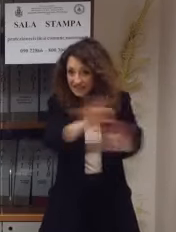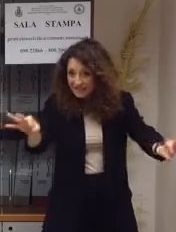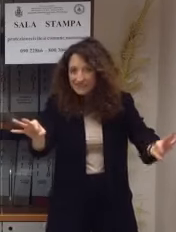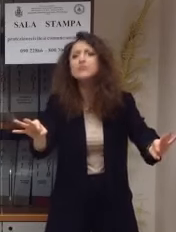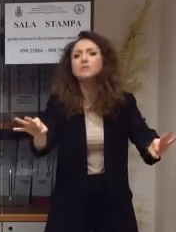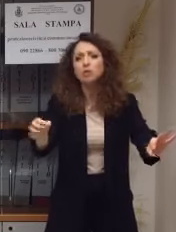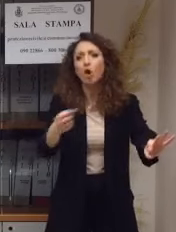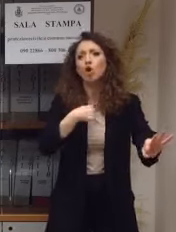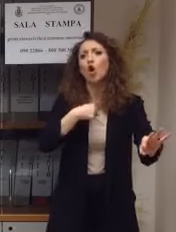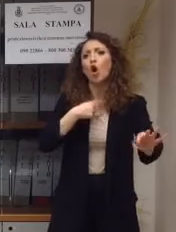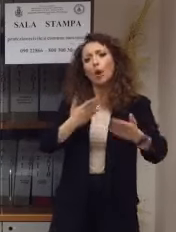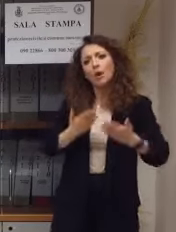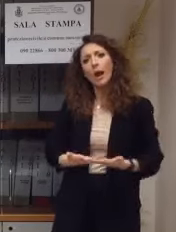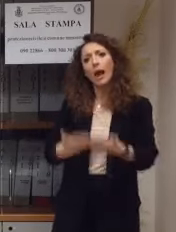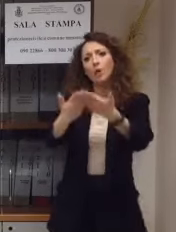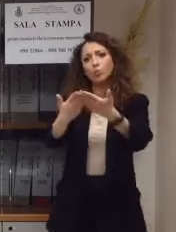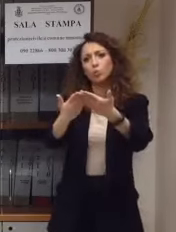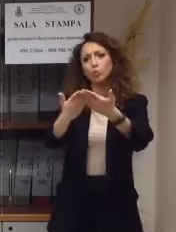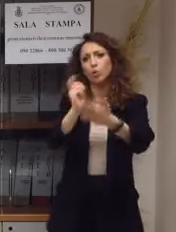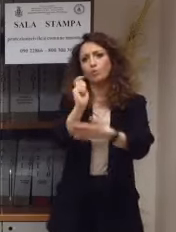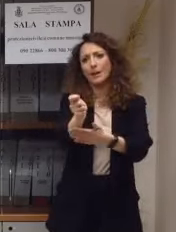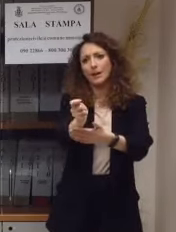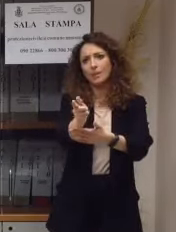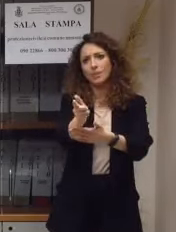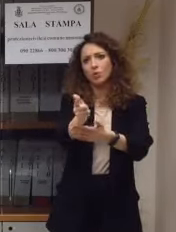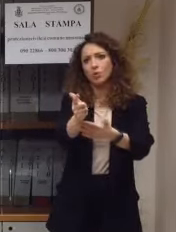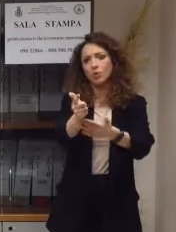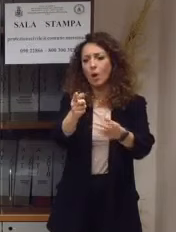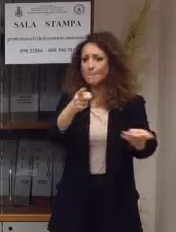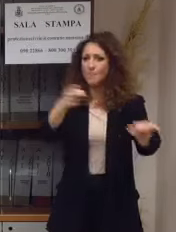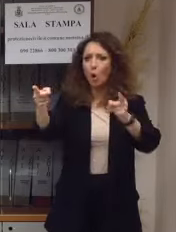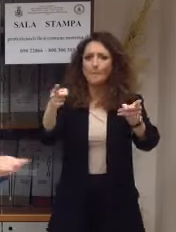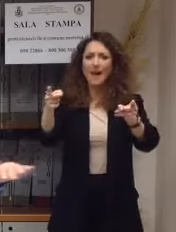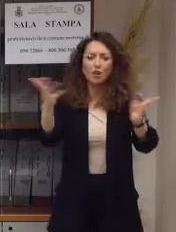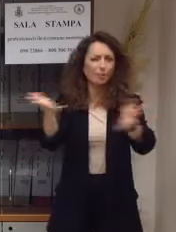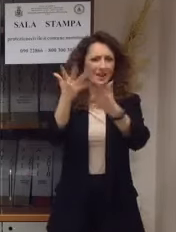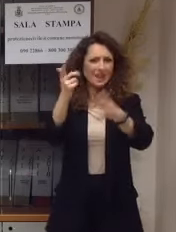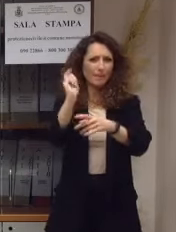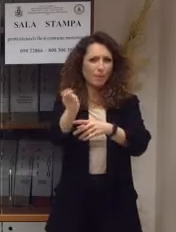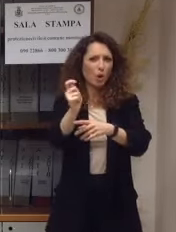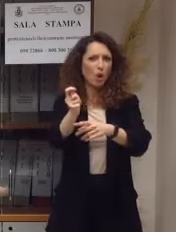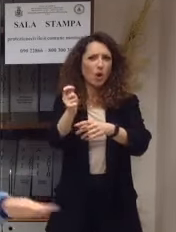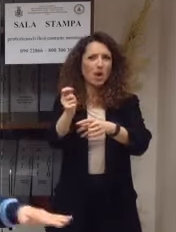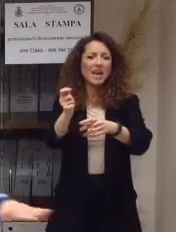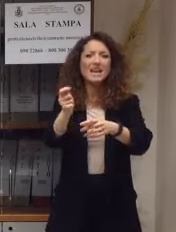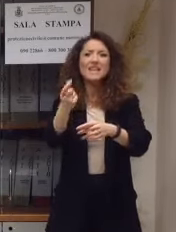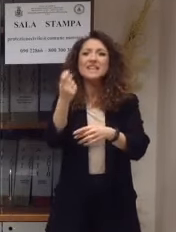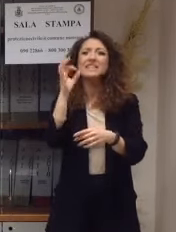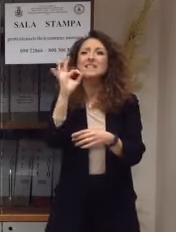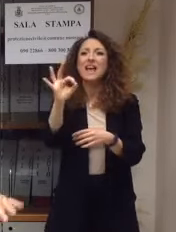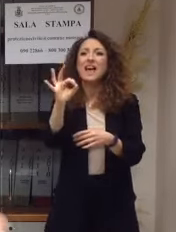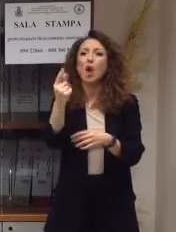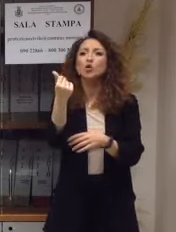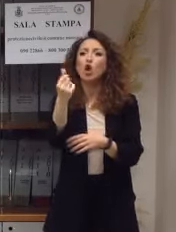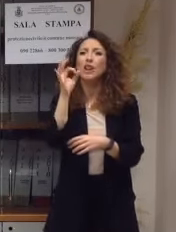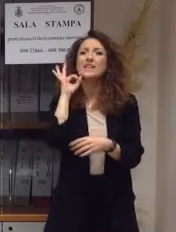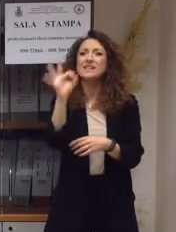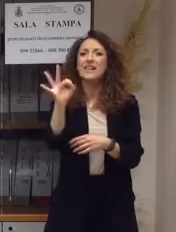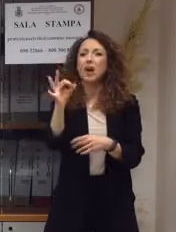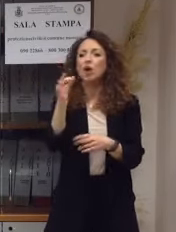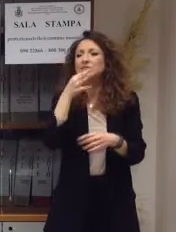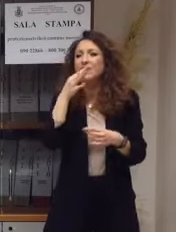vi veniamo incontro. Consideriamo che avete in questo momento entrata zero, entrata di cassa zero, non avete soldi per